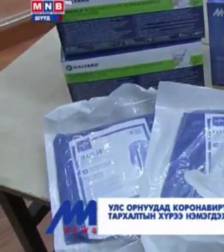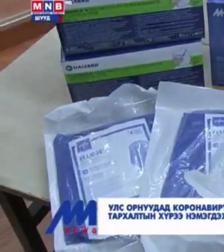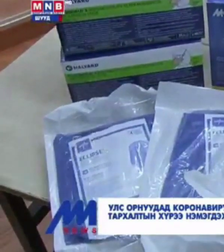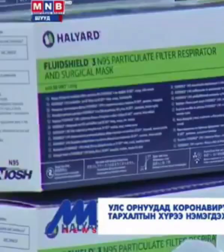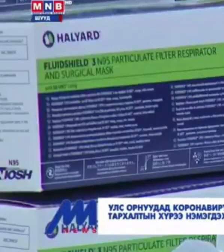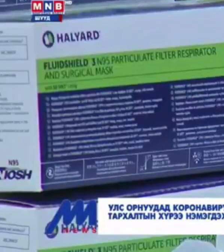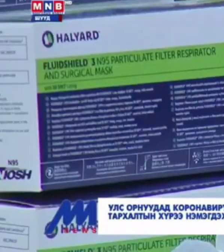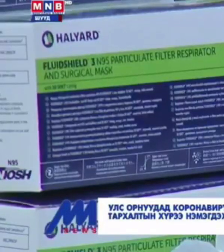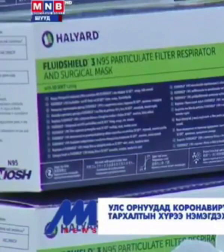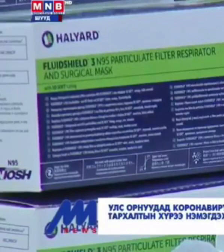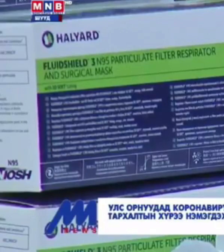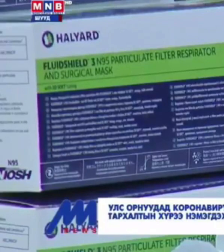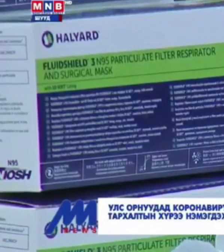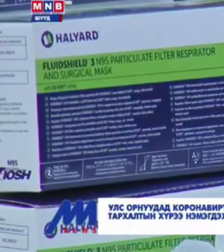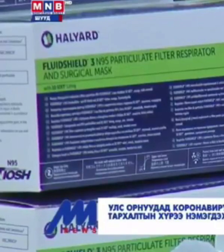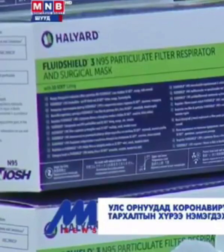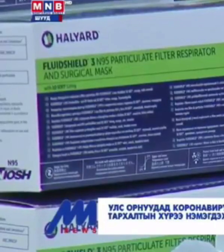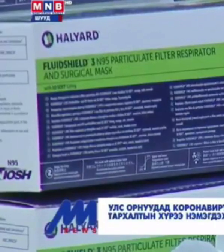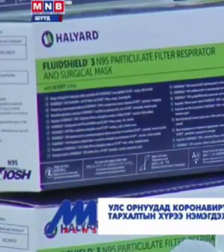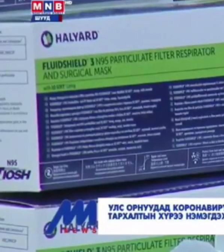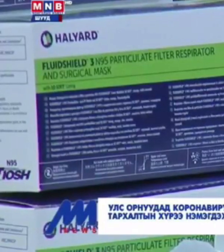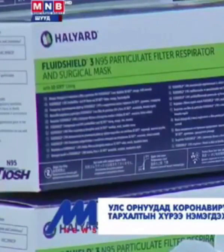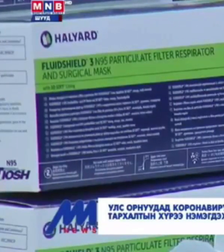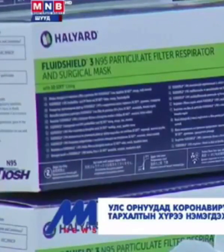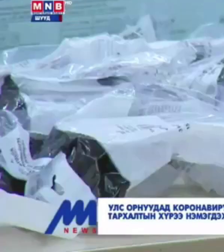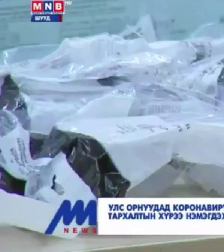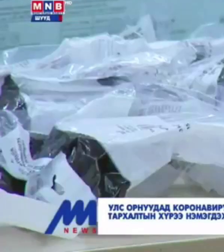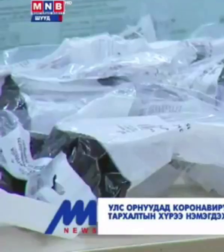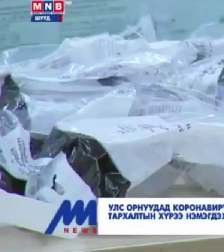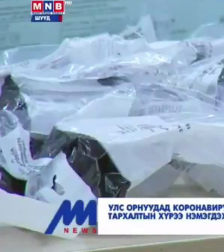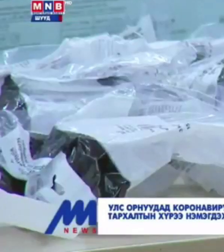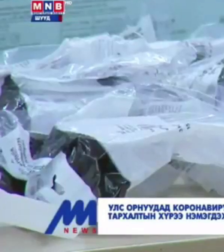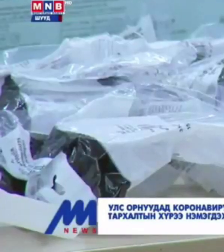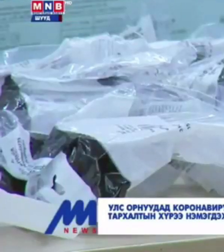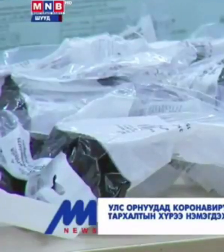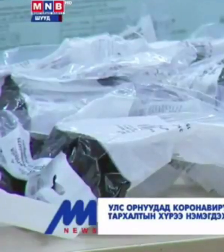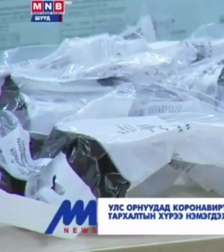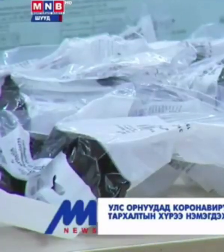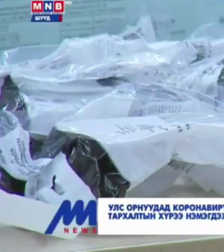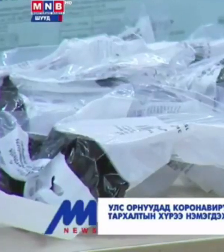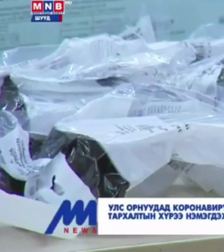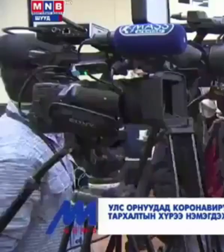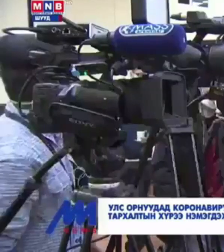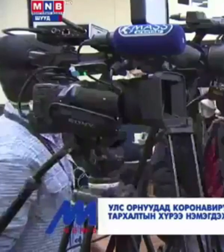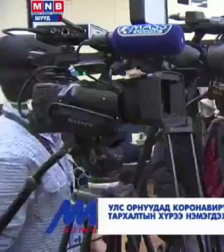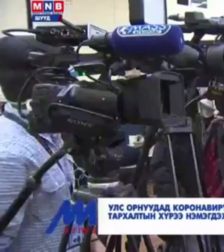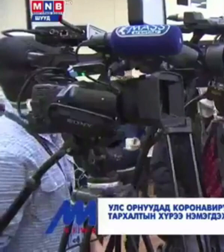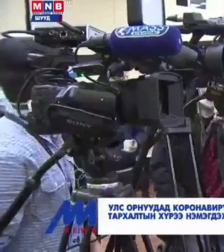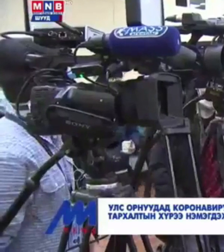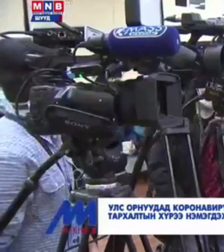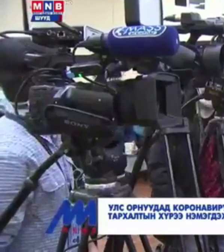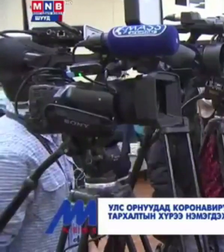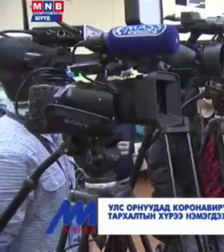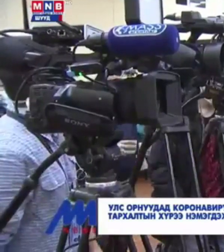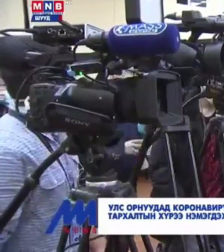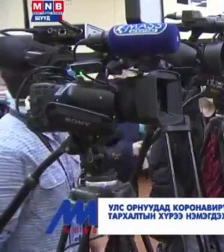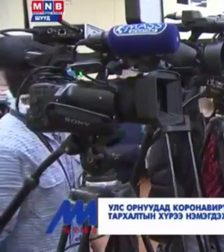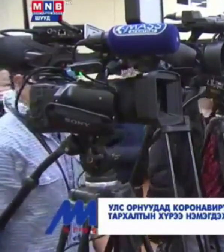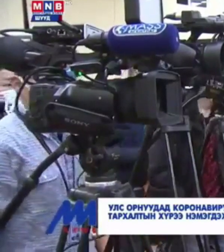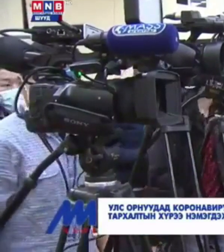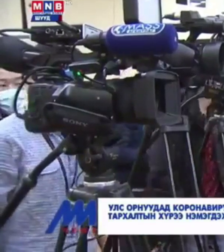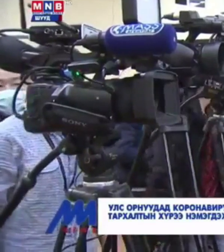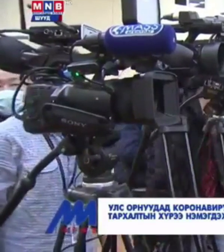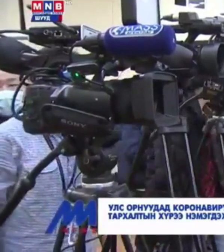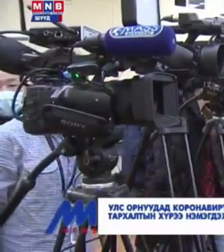ажлын хэсгийнхний хувьд бас Оросын холбооны улсаас эмнэлгийн хэрэгслүүдийг авах хүсэлтийг гаргана гэсэн чиглэлтэй байна. За мөн эрсдэлтэй